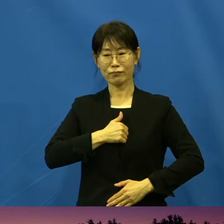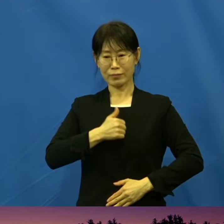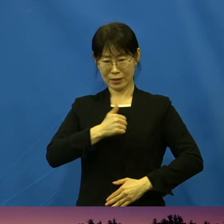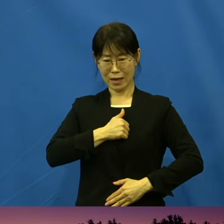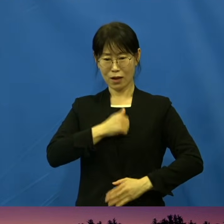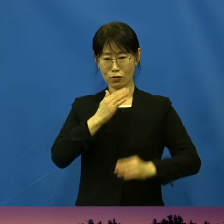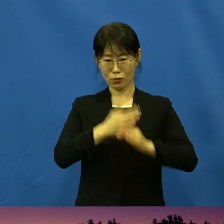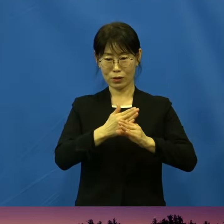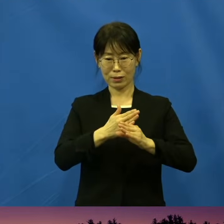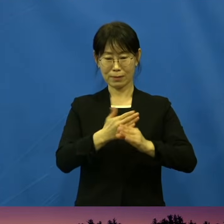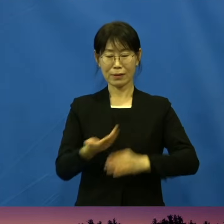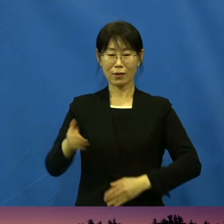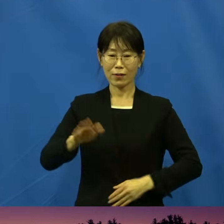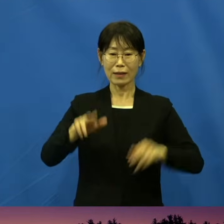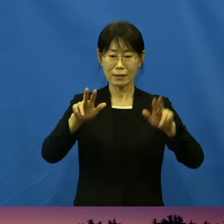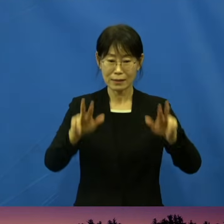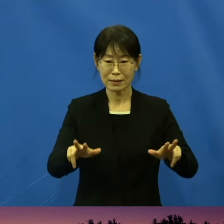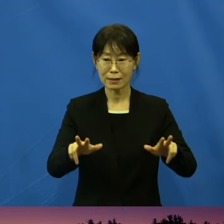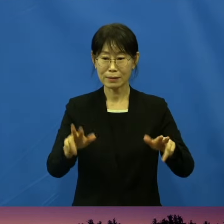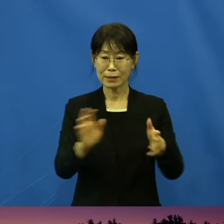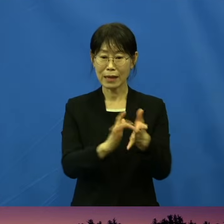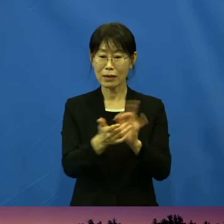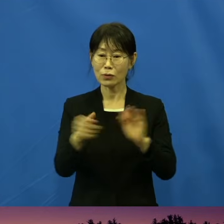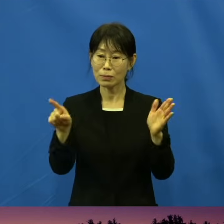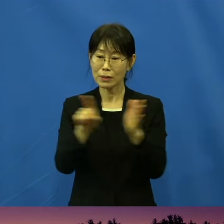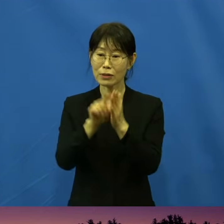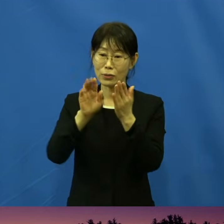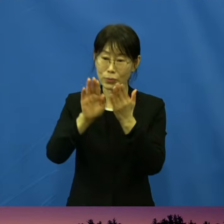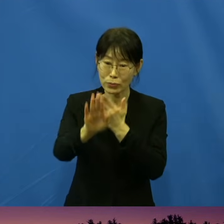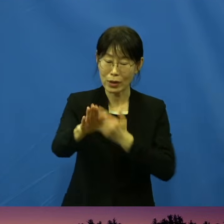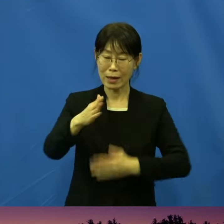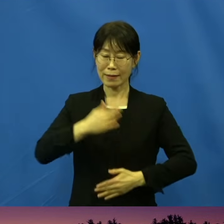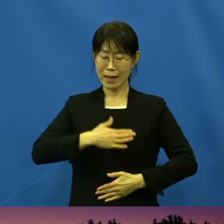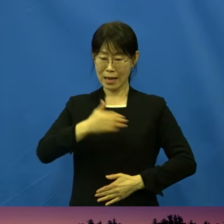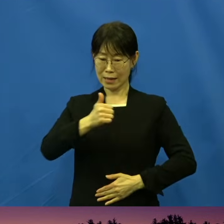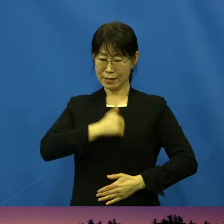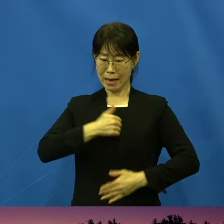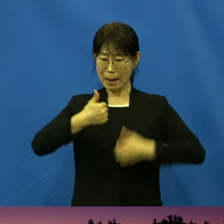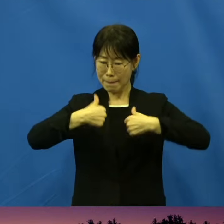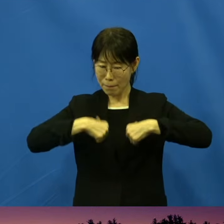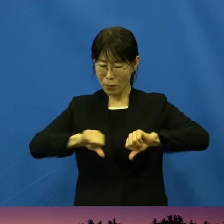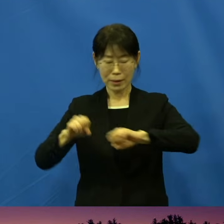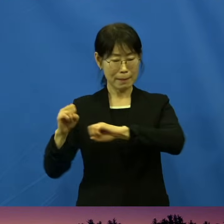죽어야, 내 자아가 죽어야 그리스도가 내 안에서 사실 수 있는 거예요.